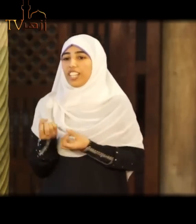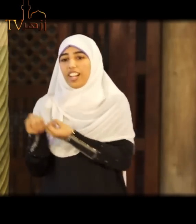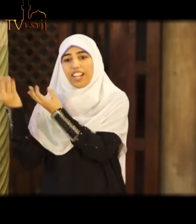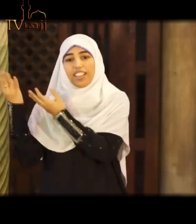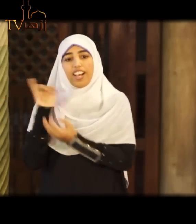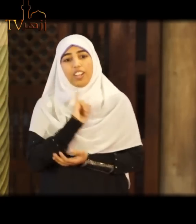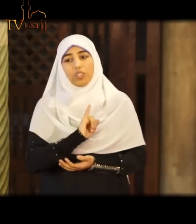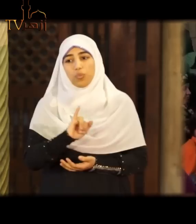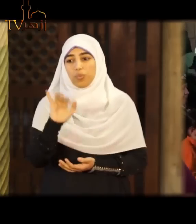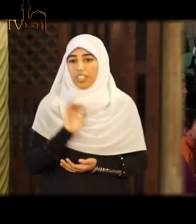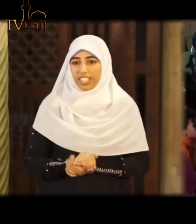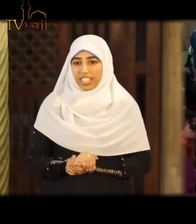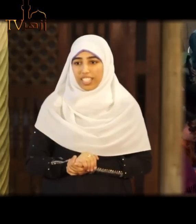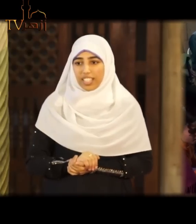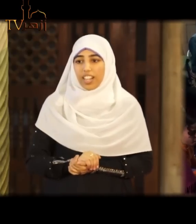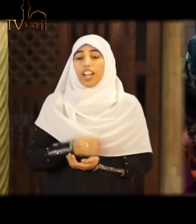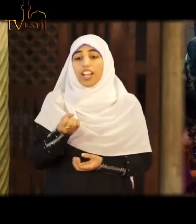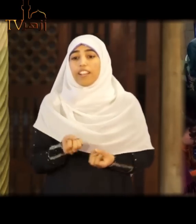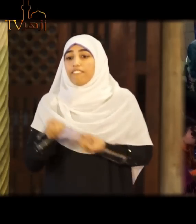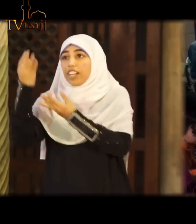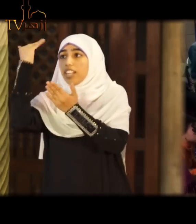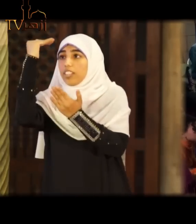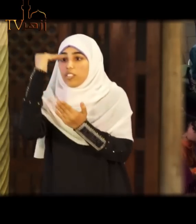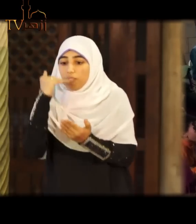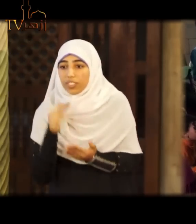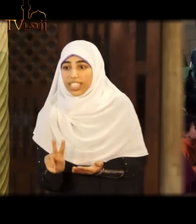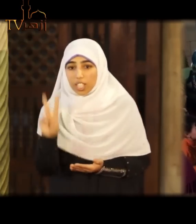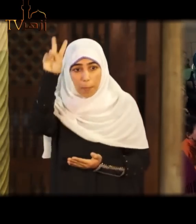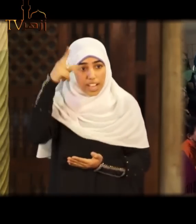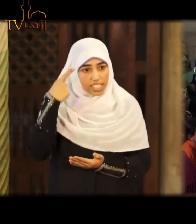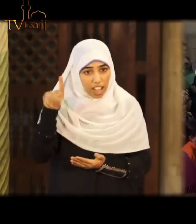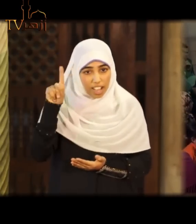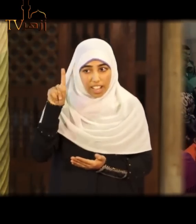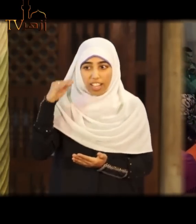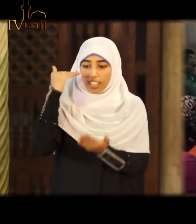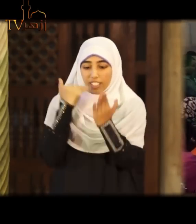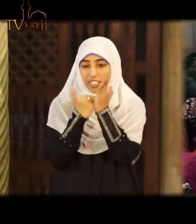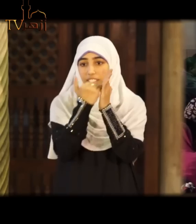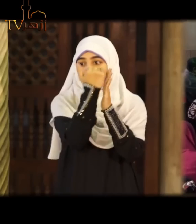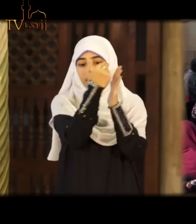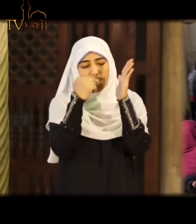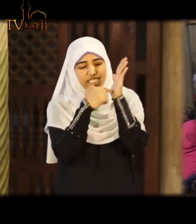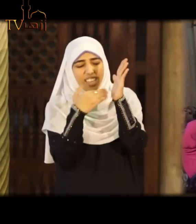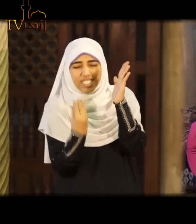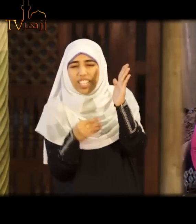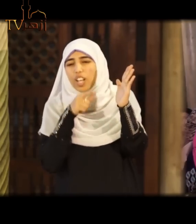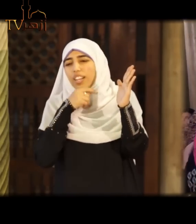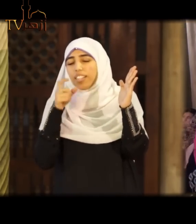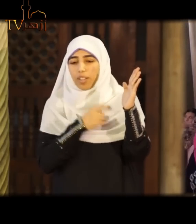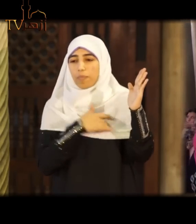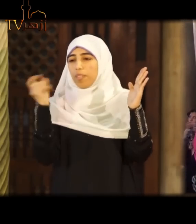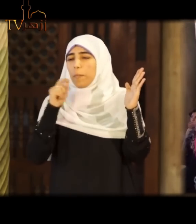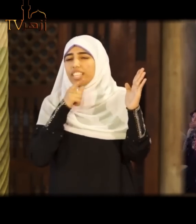فتصلون إلى درجة الفردوس الأعلى بما في مقدوركم من الطاعات.